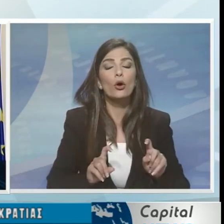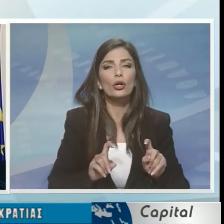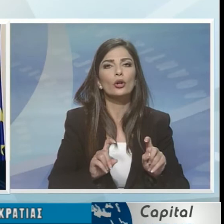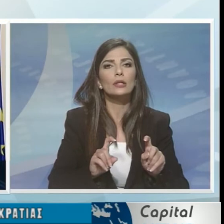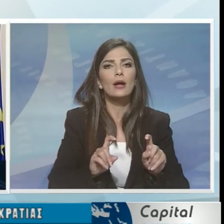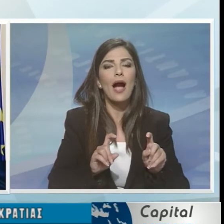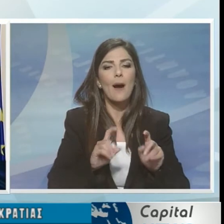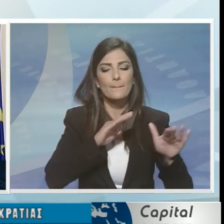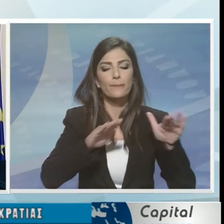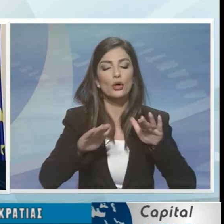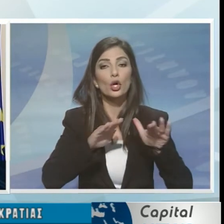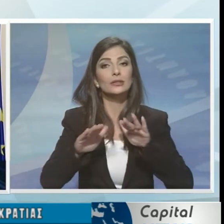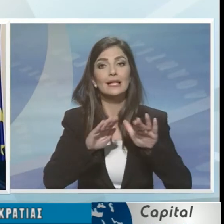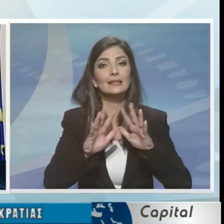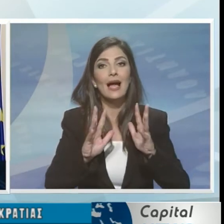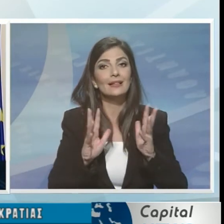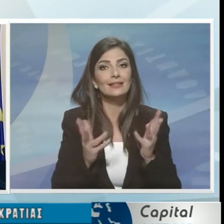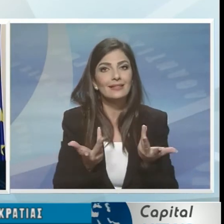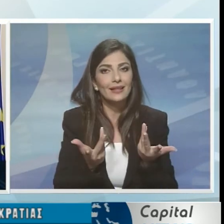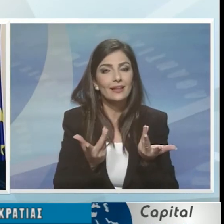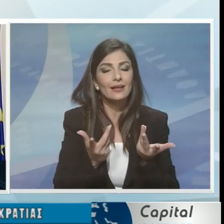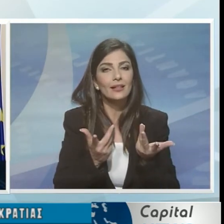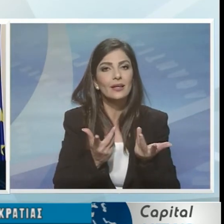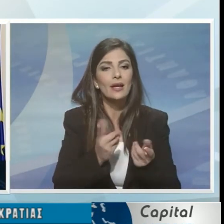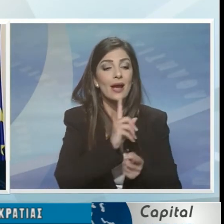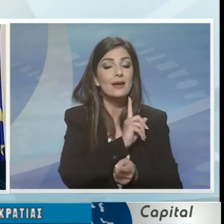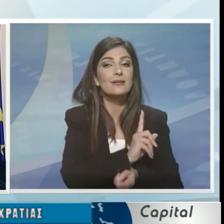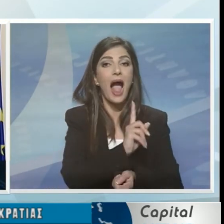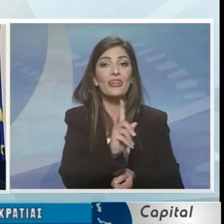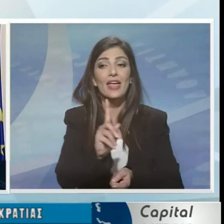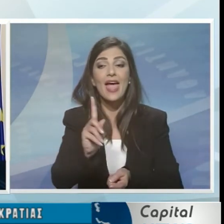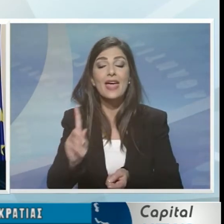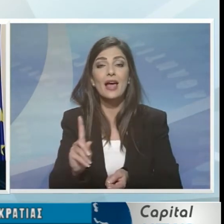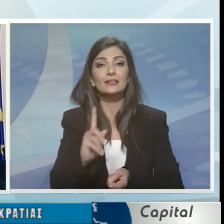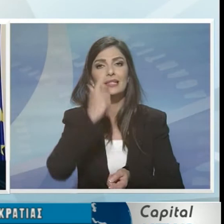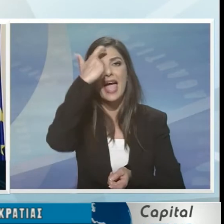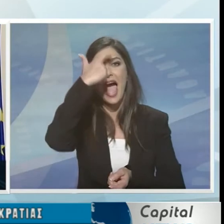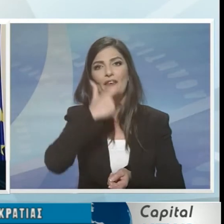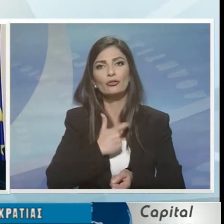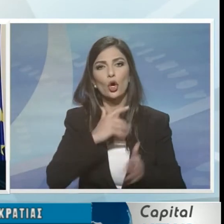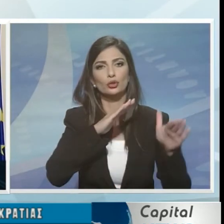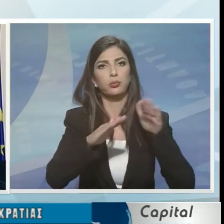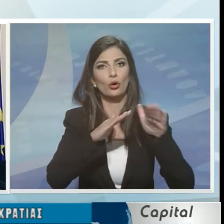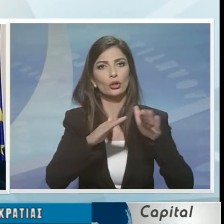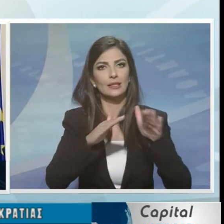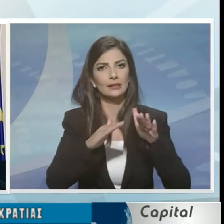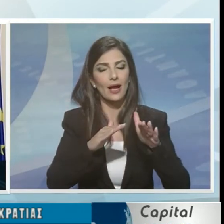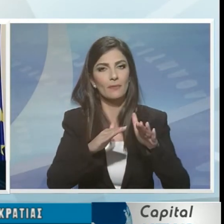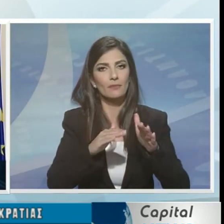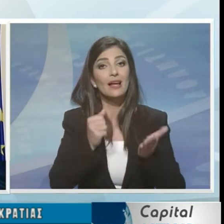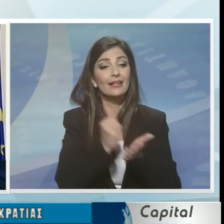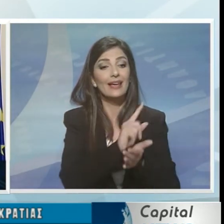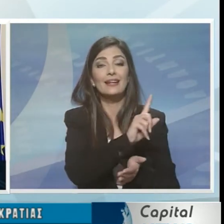υπάρξει και η ανάληψη ατομικής και συλλογικής ευθύνης, αν δεν επιδειχθεί πειθαρχία στα